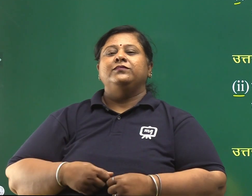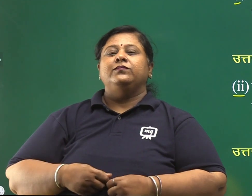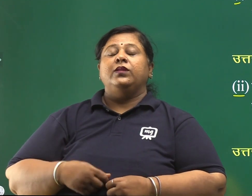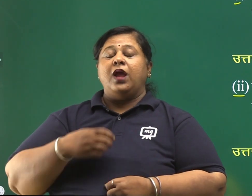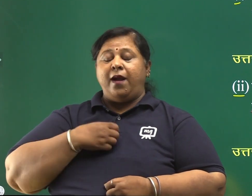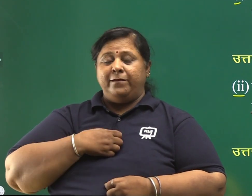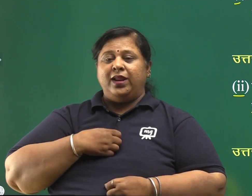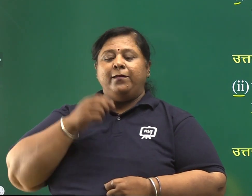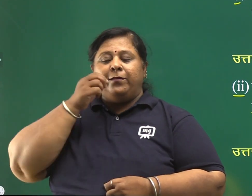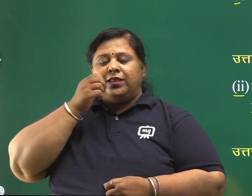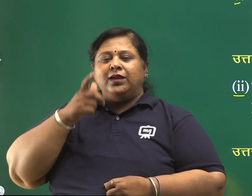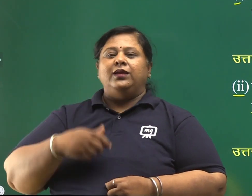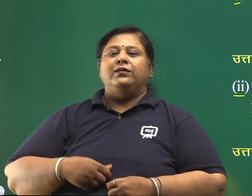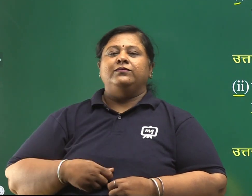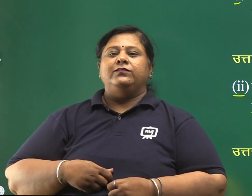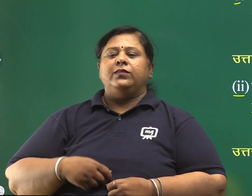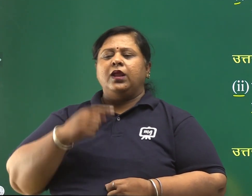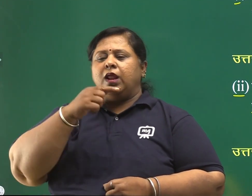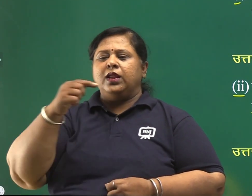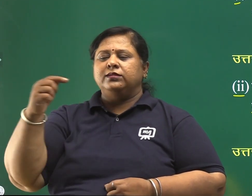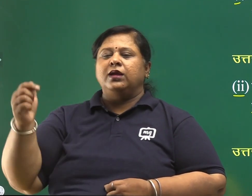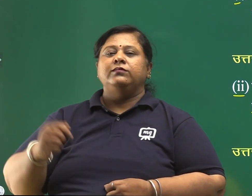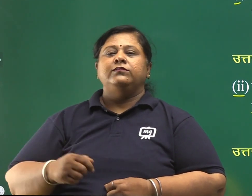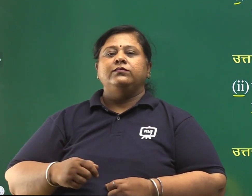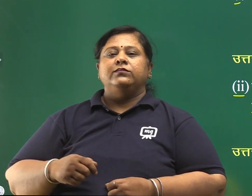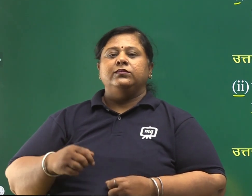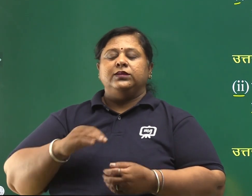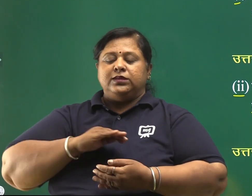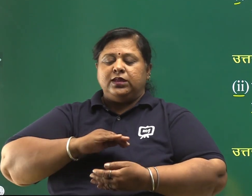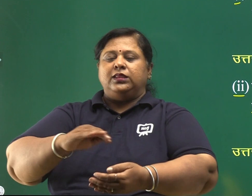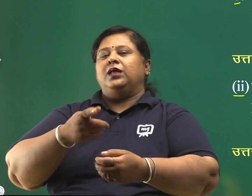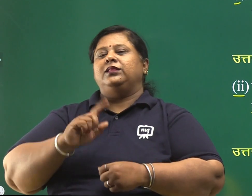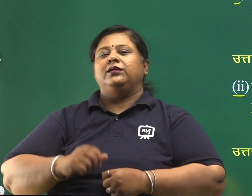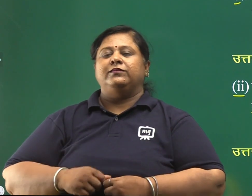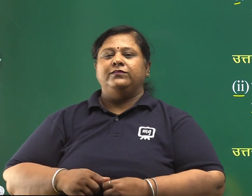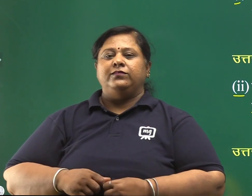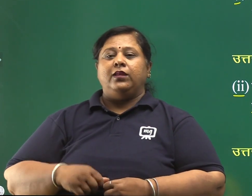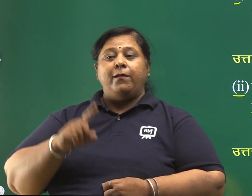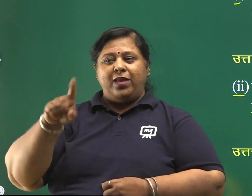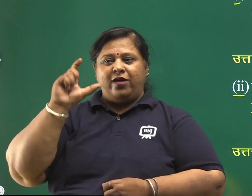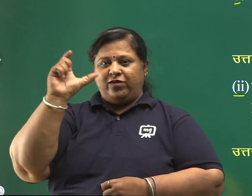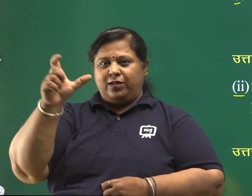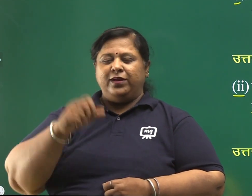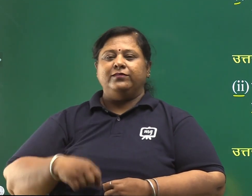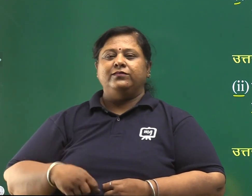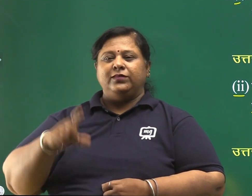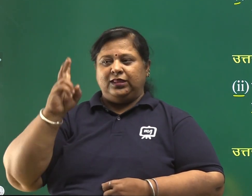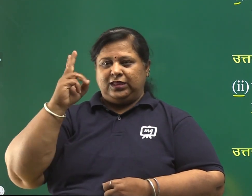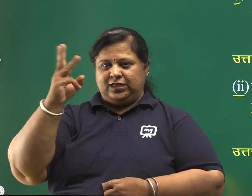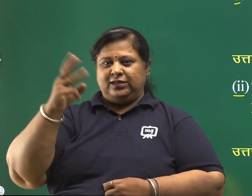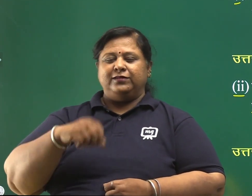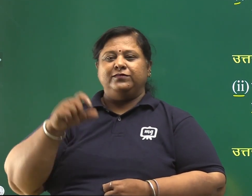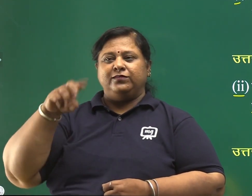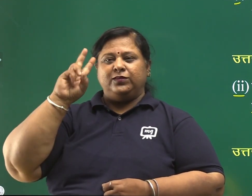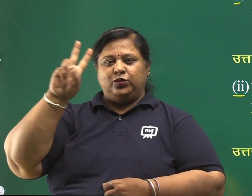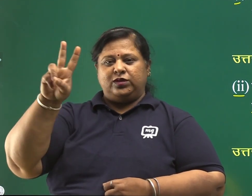अपने पिता की रिक्त स्थान संतान थी। पहला विकल्प है तीसरी